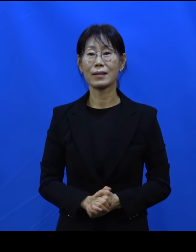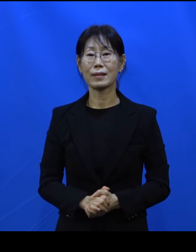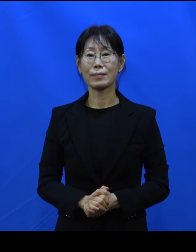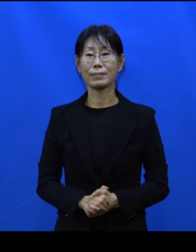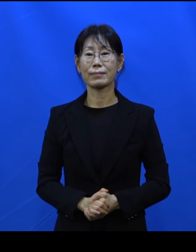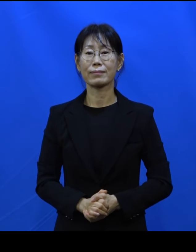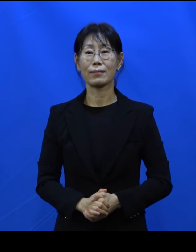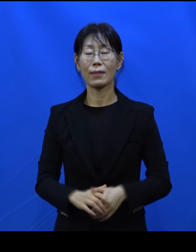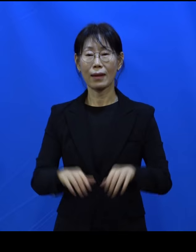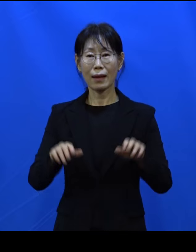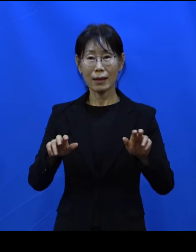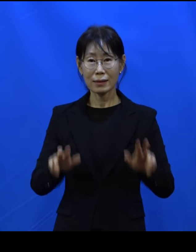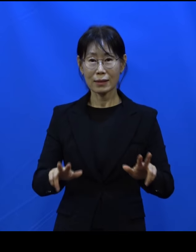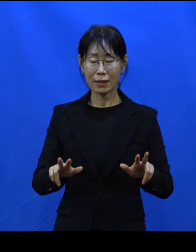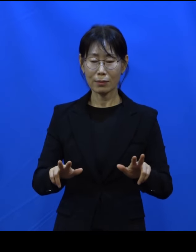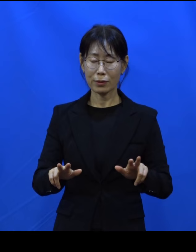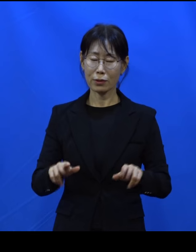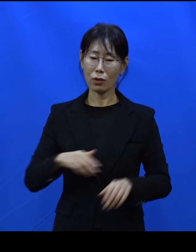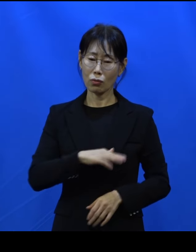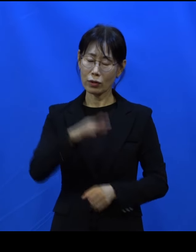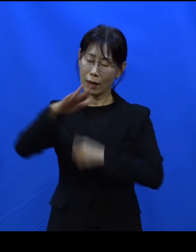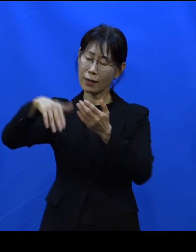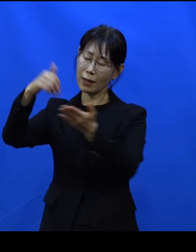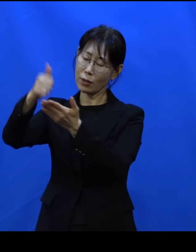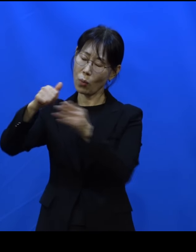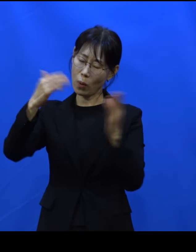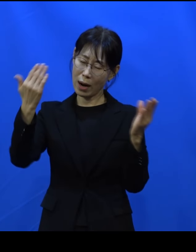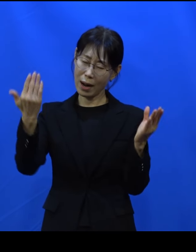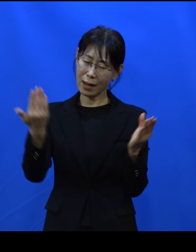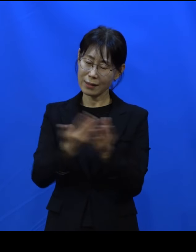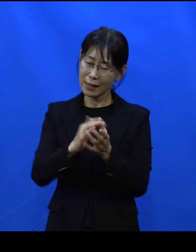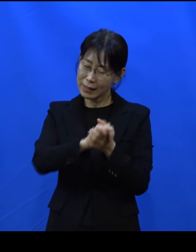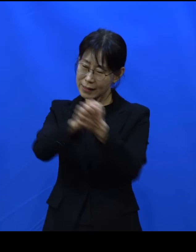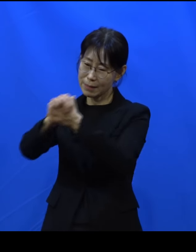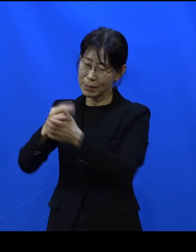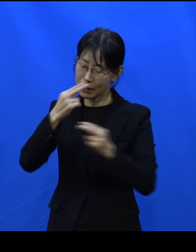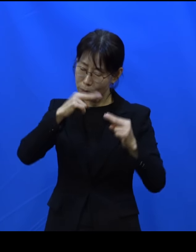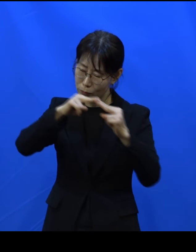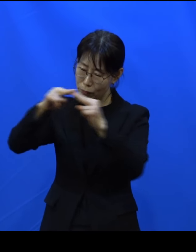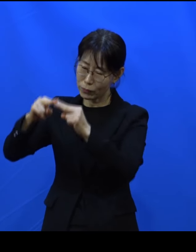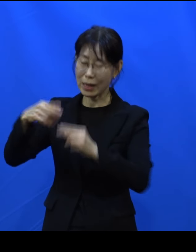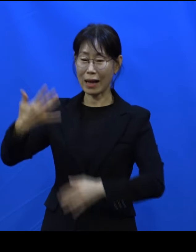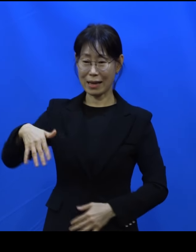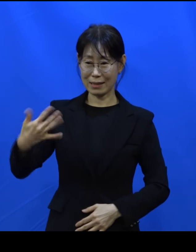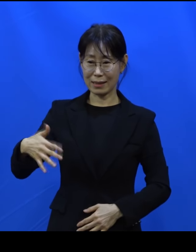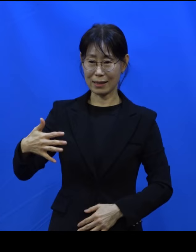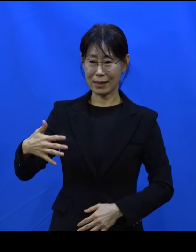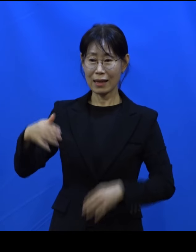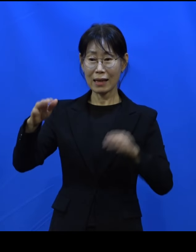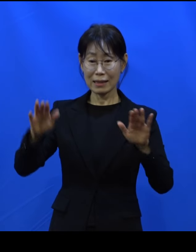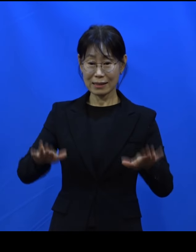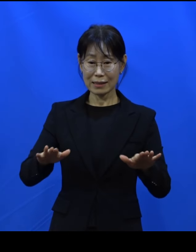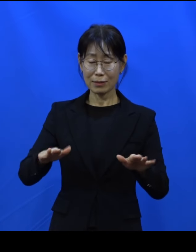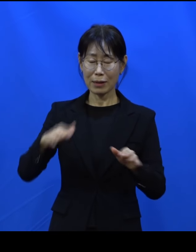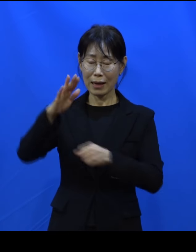이미 사이에서 완전한 연합이 아니야, 완전한 친밀감이 아니야. 떨어졌다,